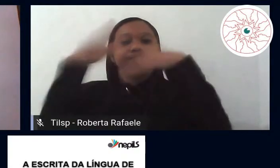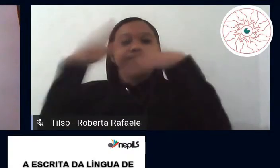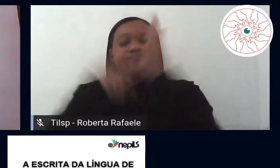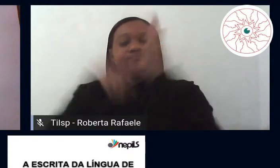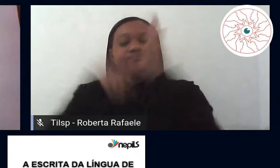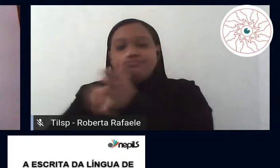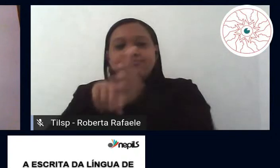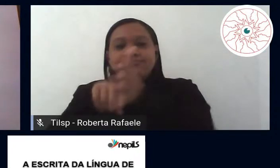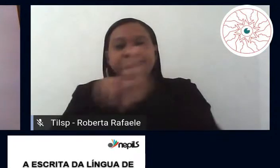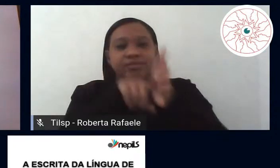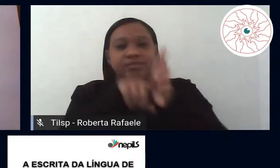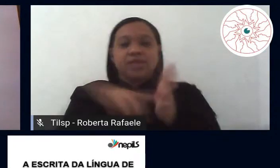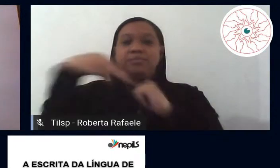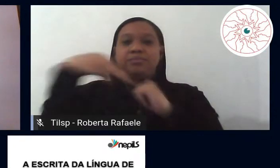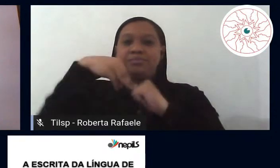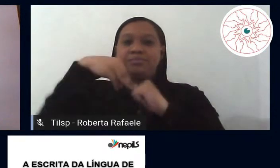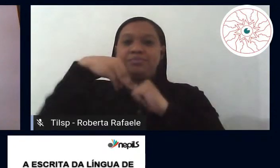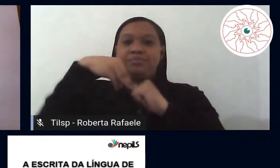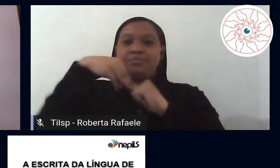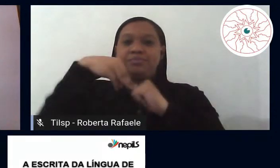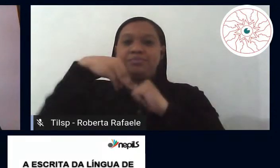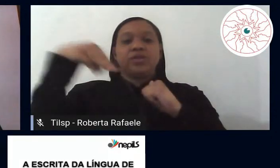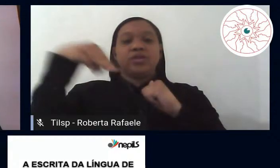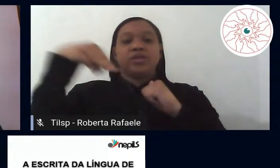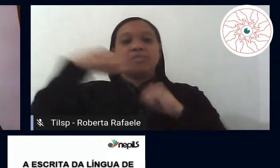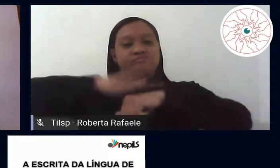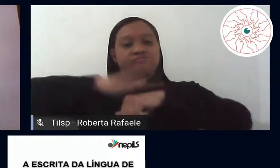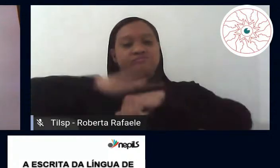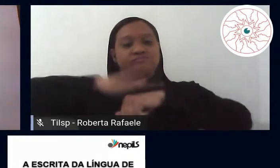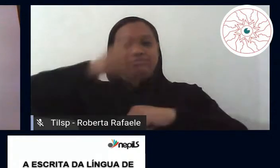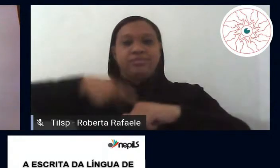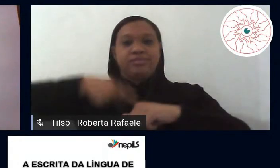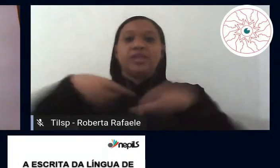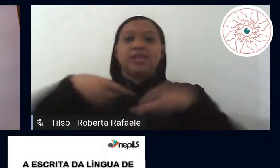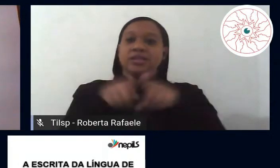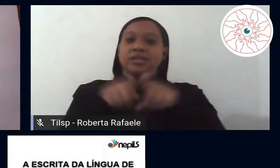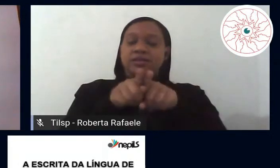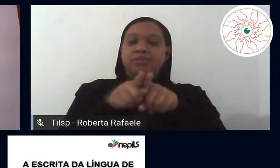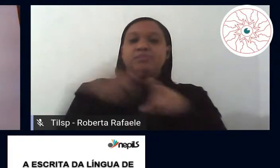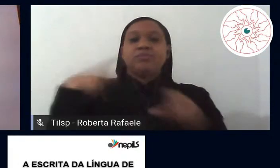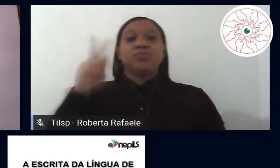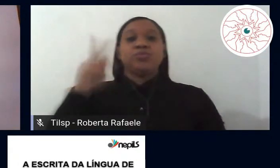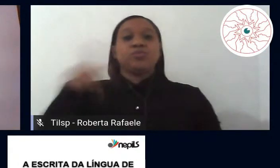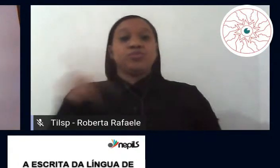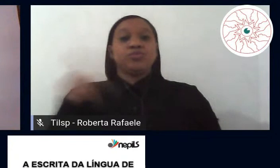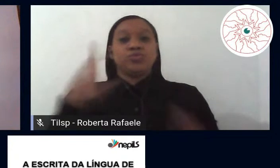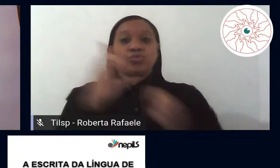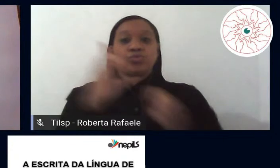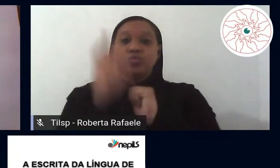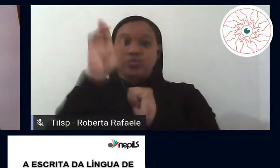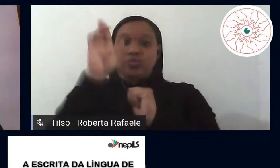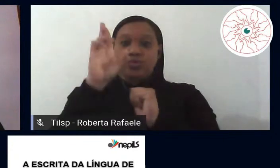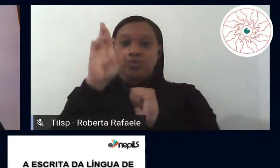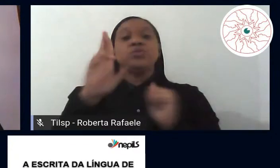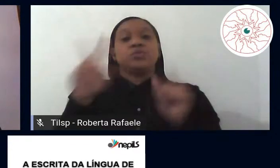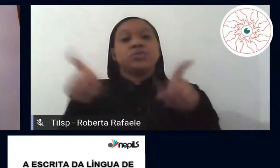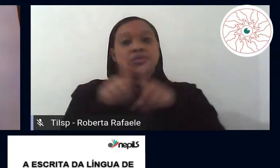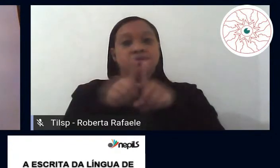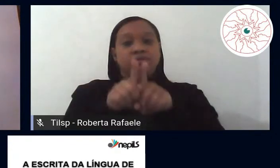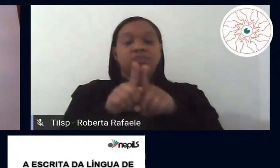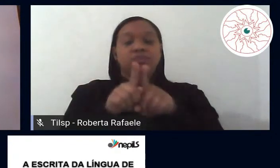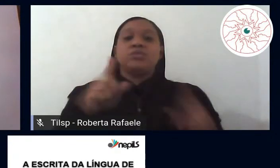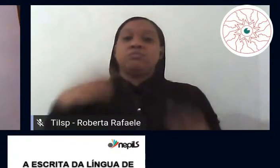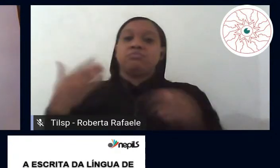autoria do professor Dr. O Gomes Almeida. E é assim, um